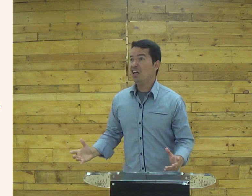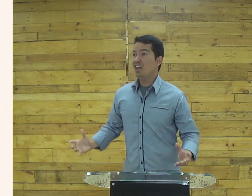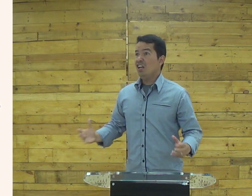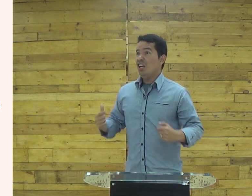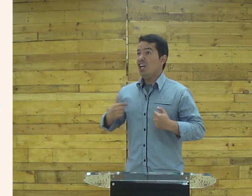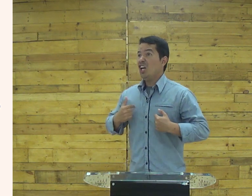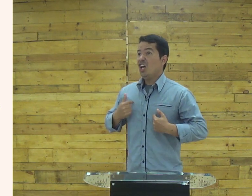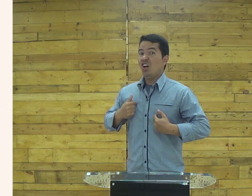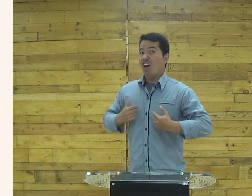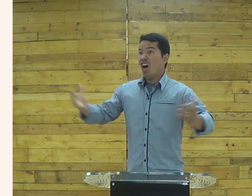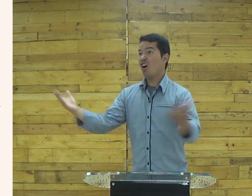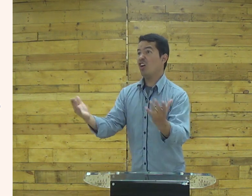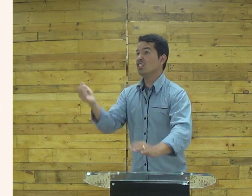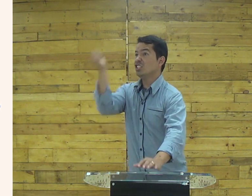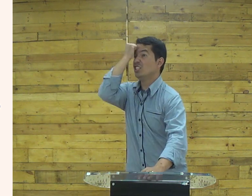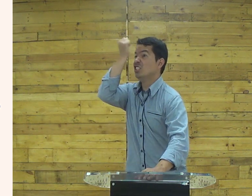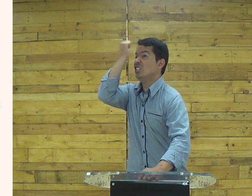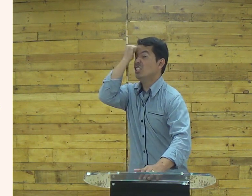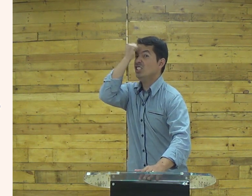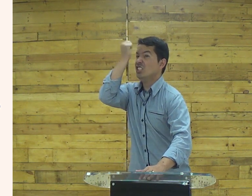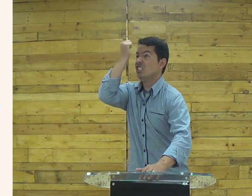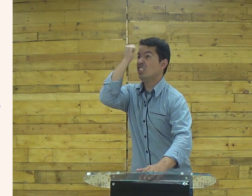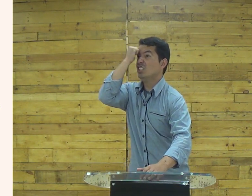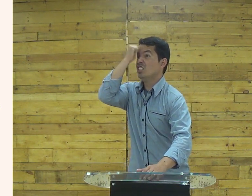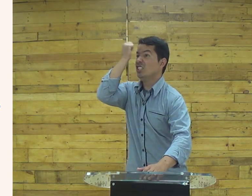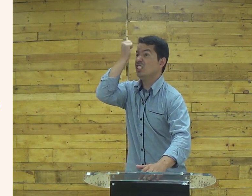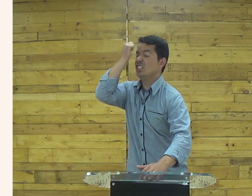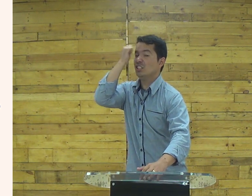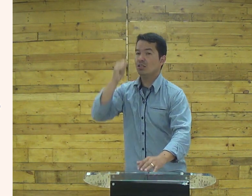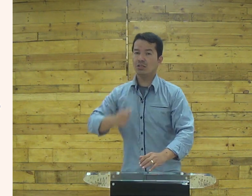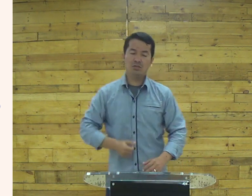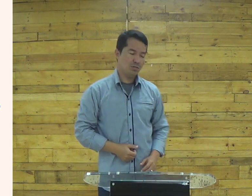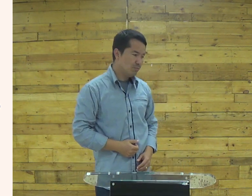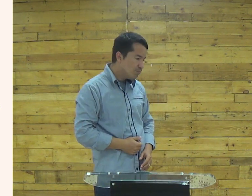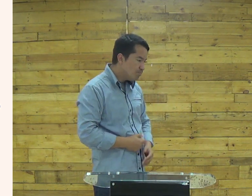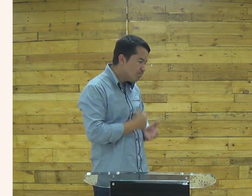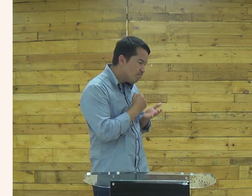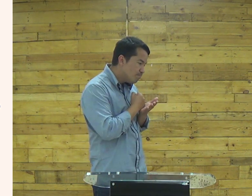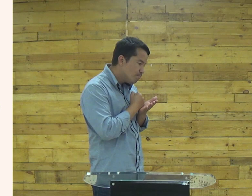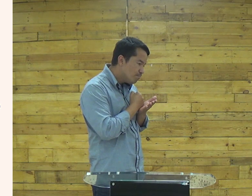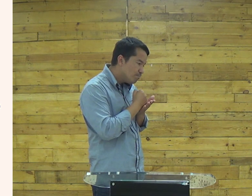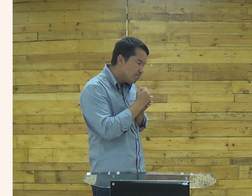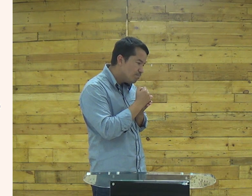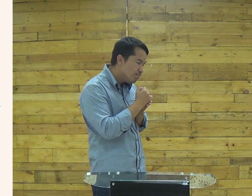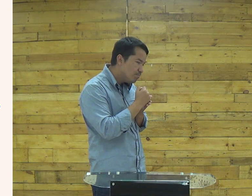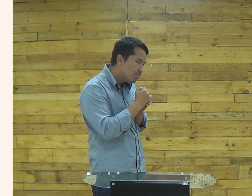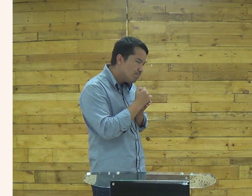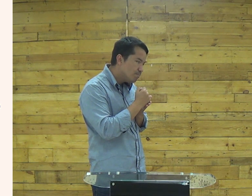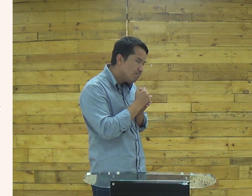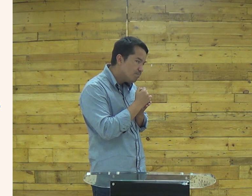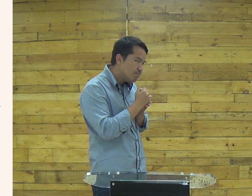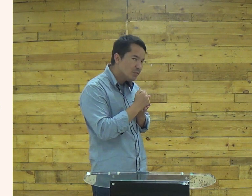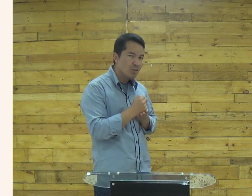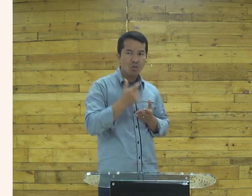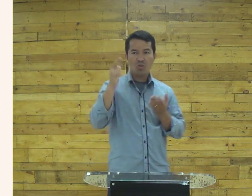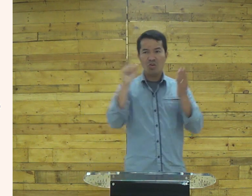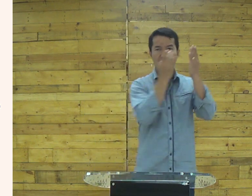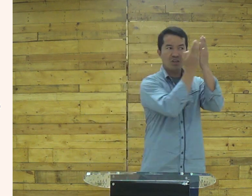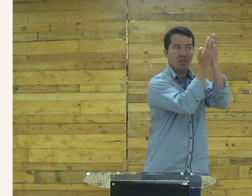ela e fala, peraí, aqui você não pode entrar, só um pouquinho. E ela diz, não, não, não, agora me arrependi. Sinto muito, já